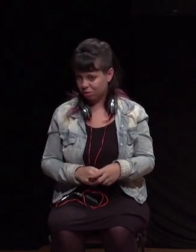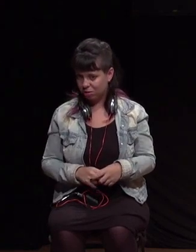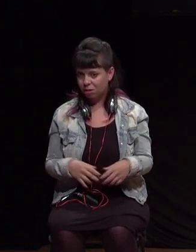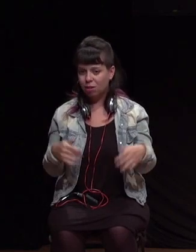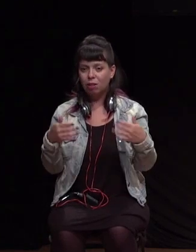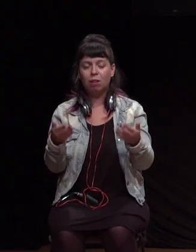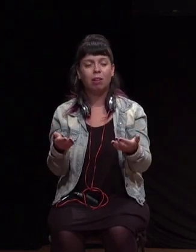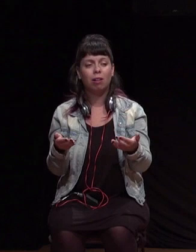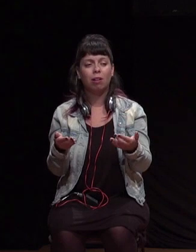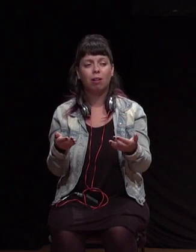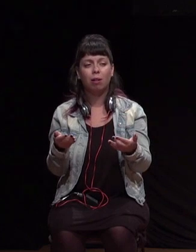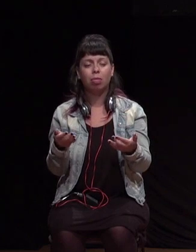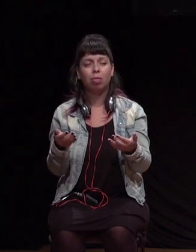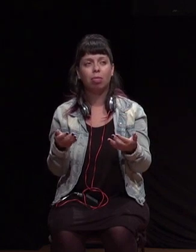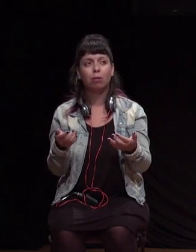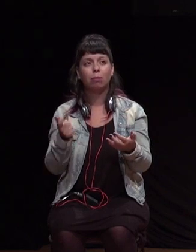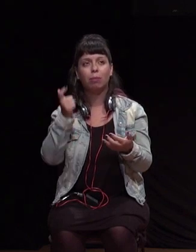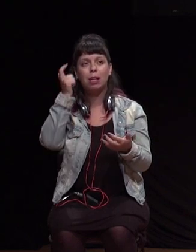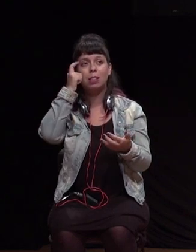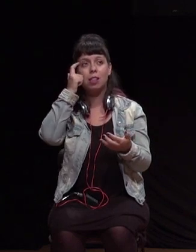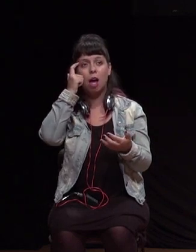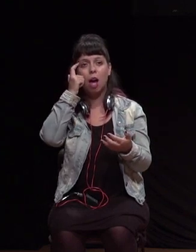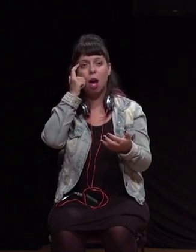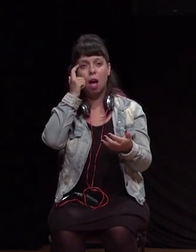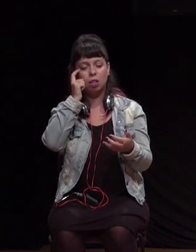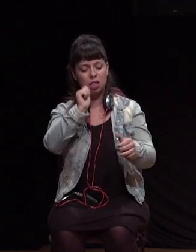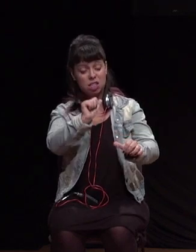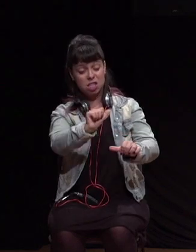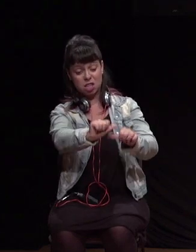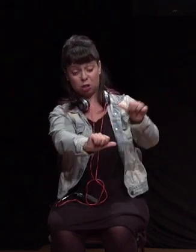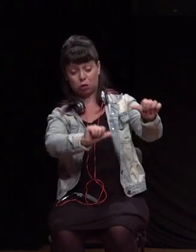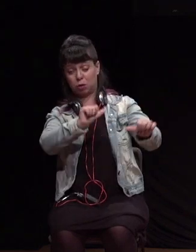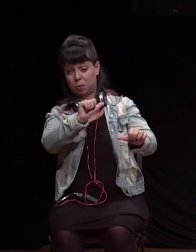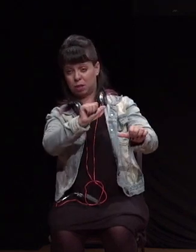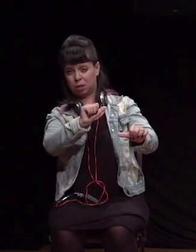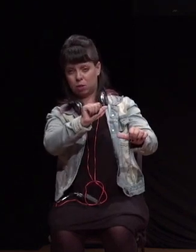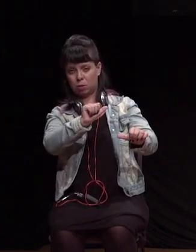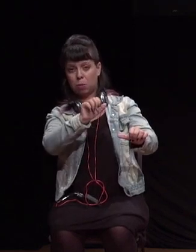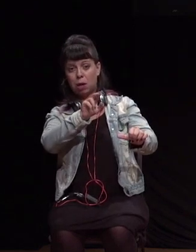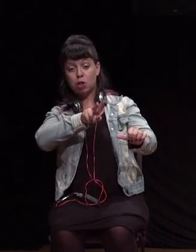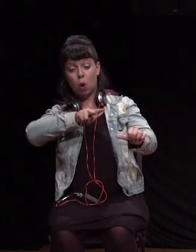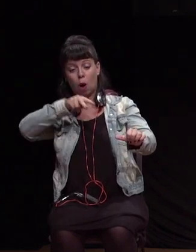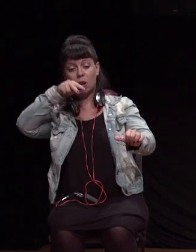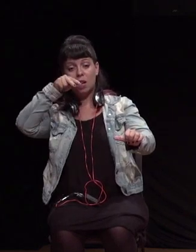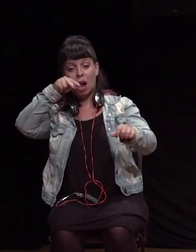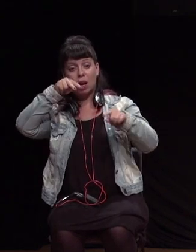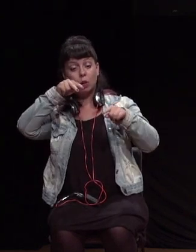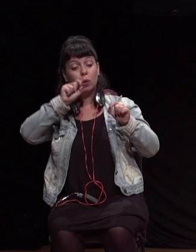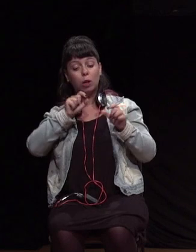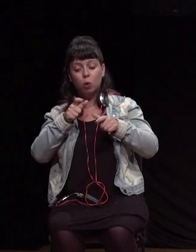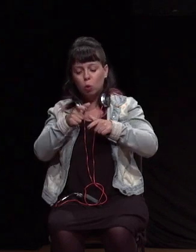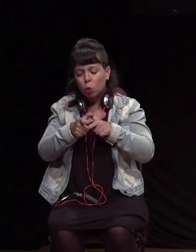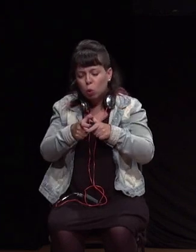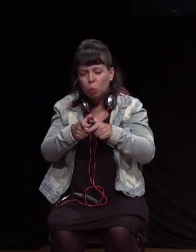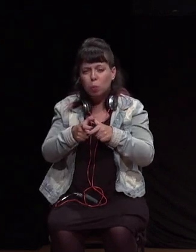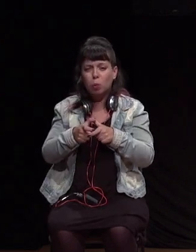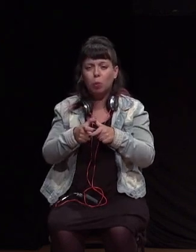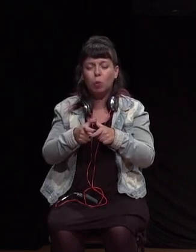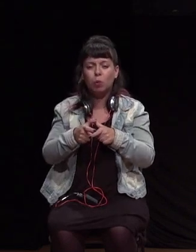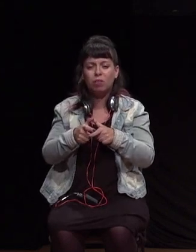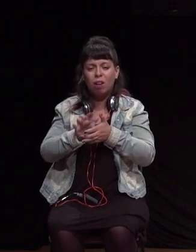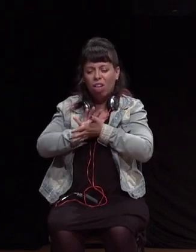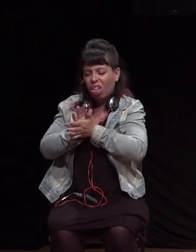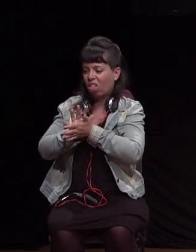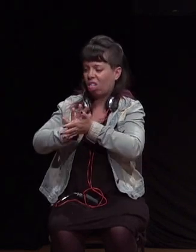pensar uma transformação, né, e aí eu falo a partir desse olhar dos grupos historicamente discriminados, não se